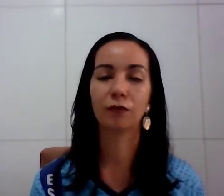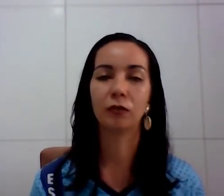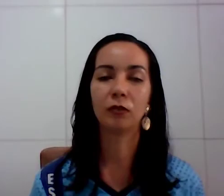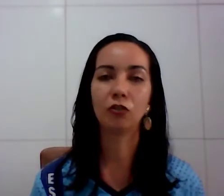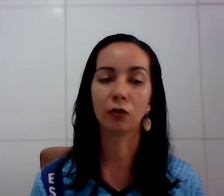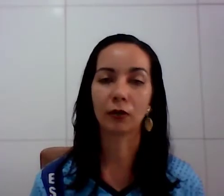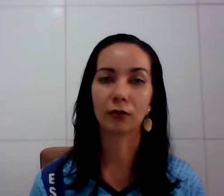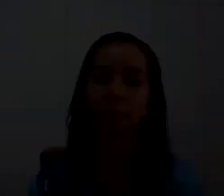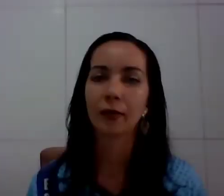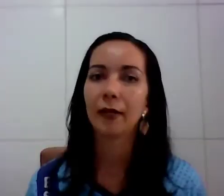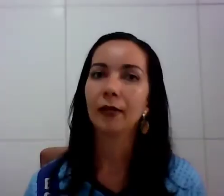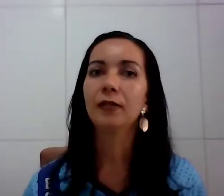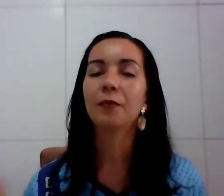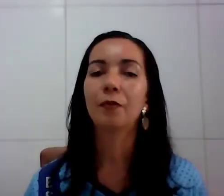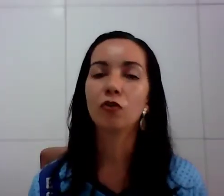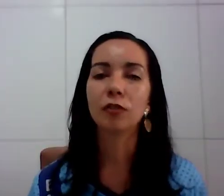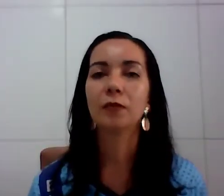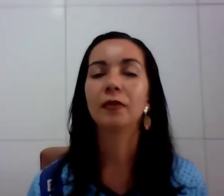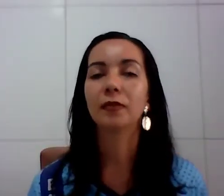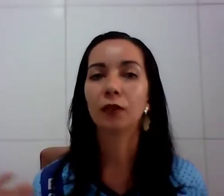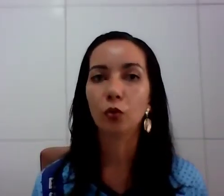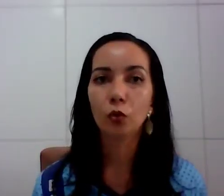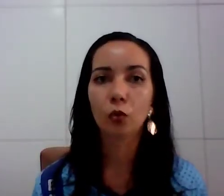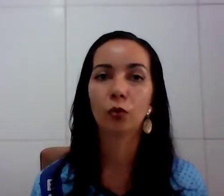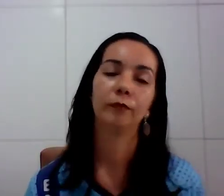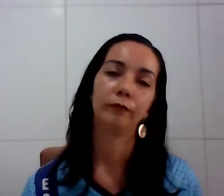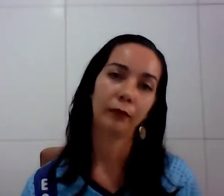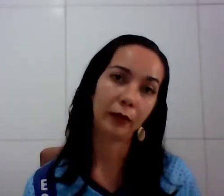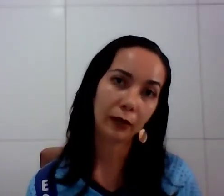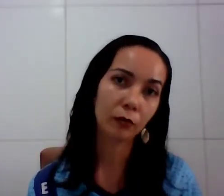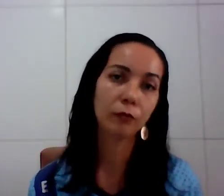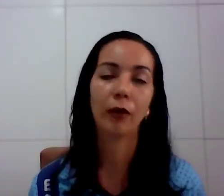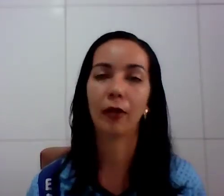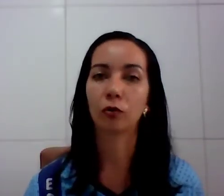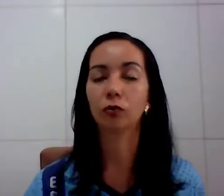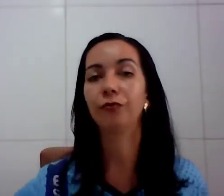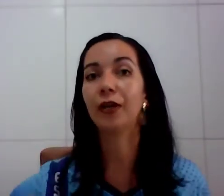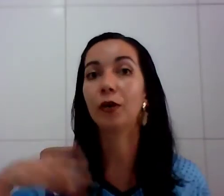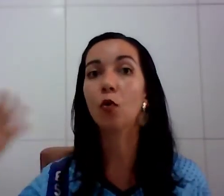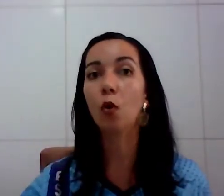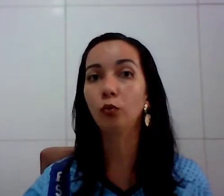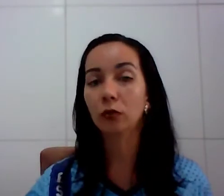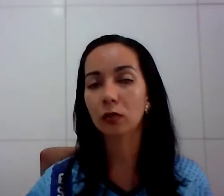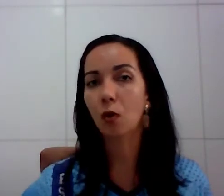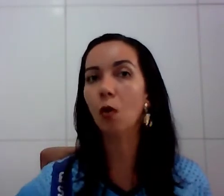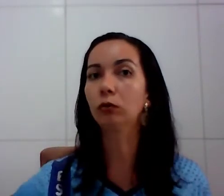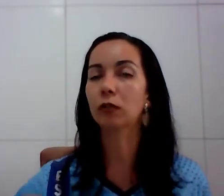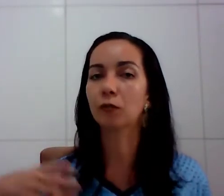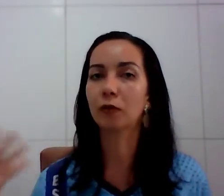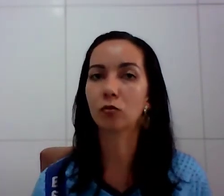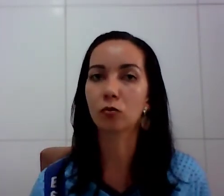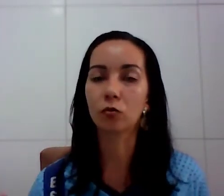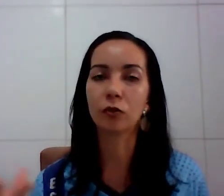fontes históricas. E depois desse pensador grego, Heródoto, vieram outras